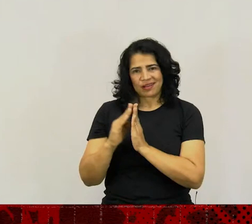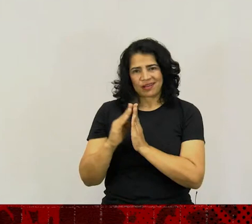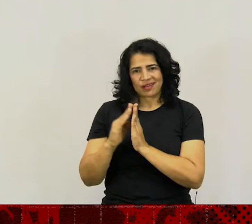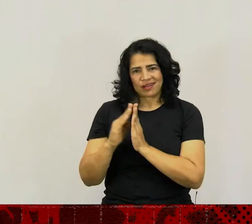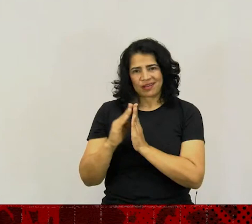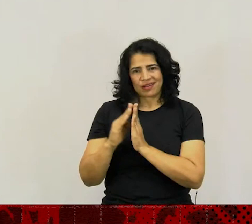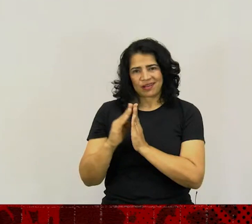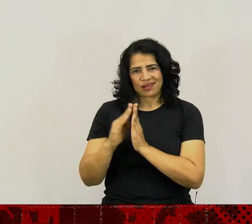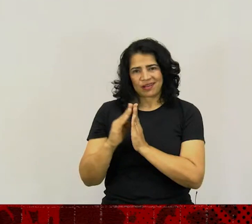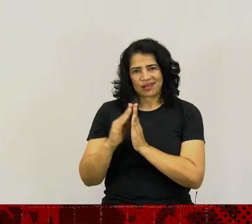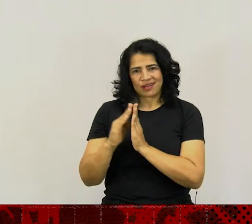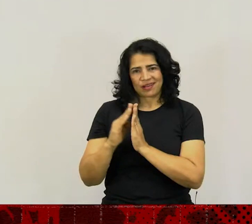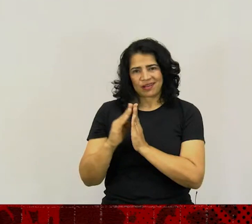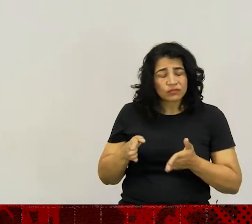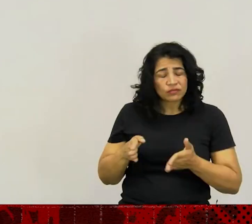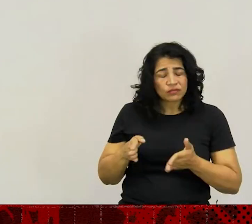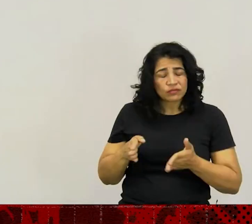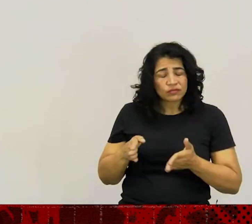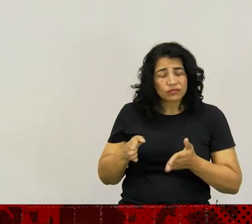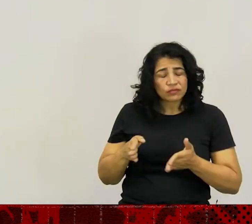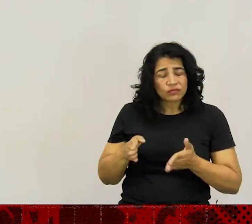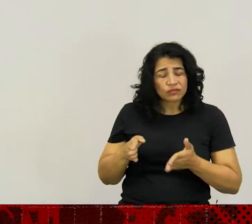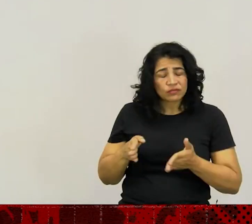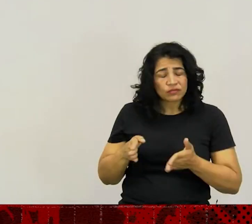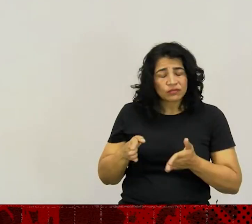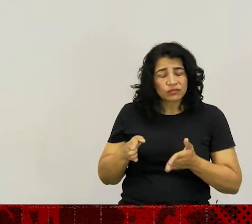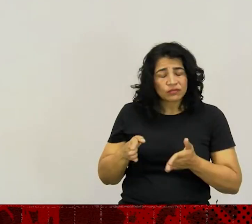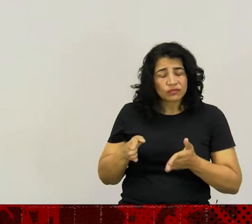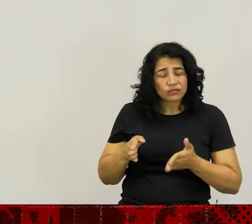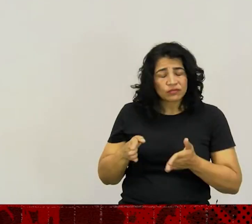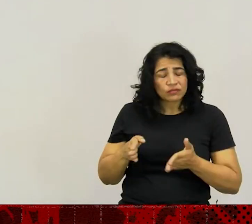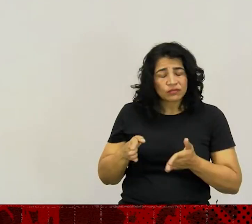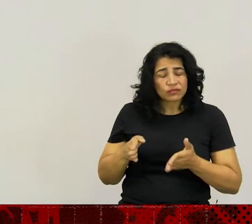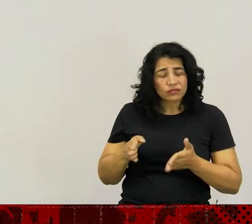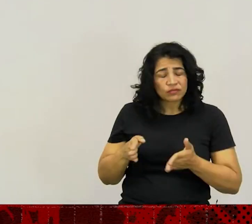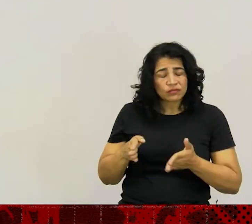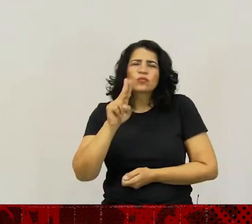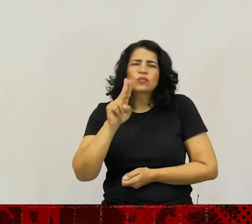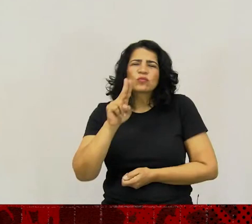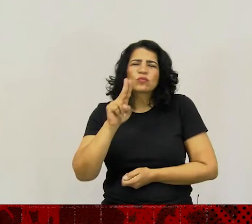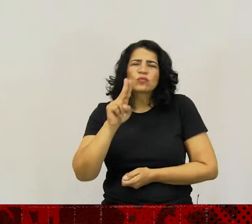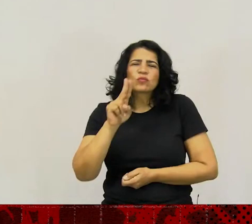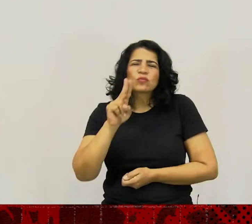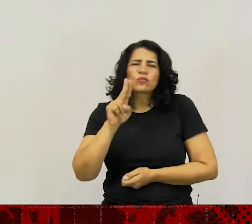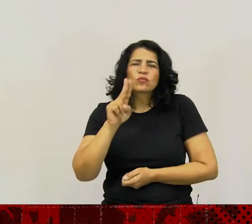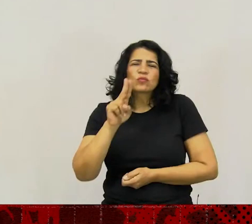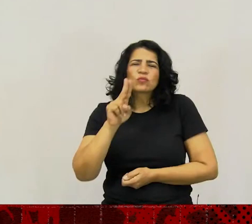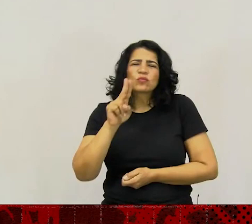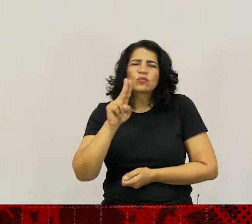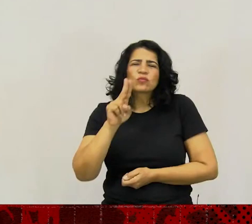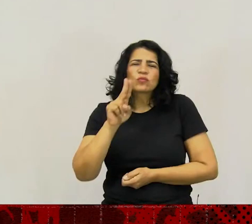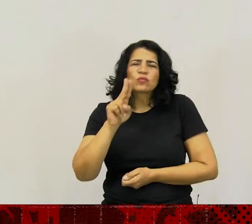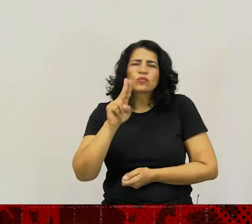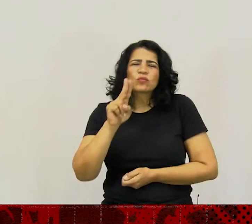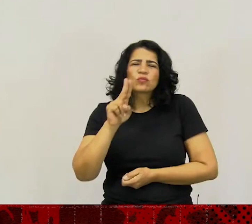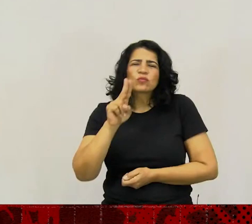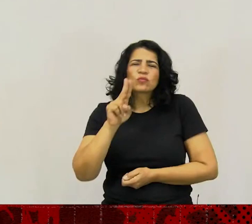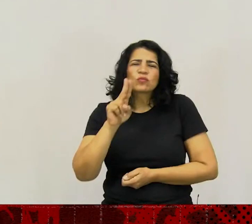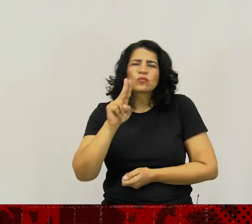Ele usa as circunstâncias, as pessoas, a palavra, as práticas,